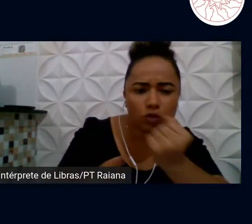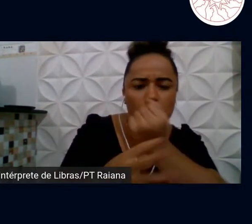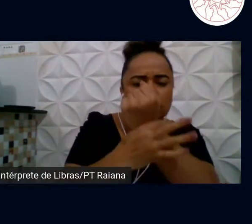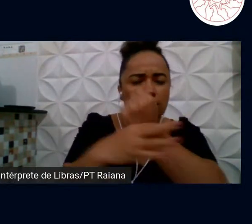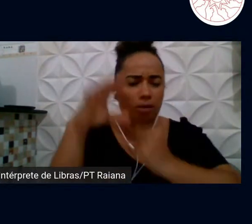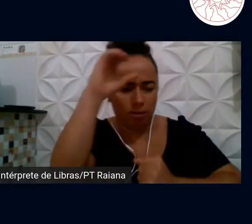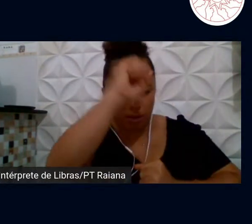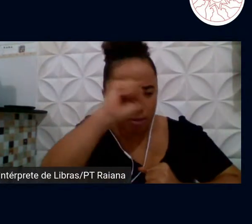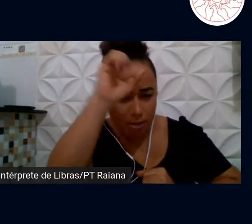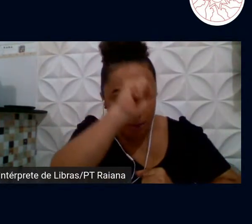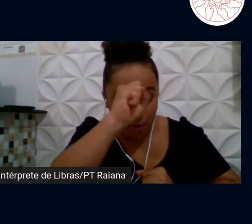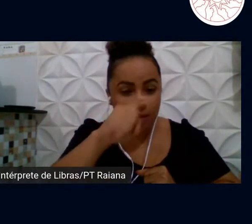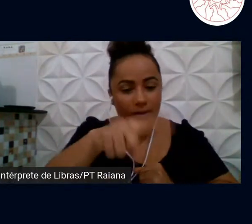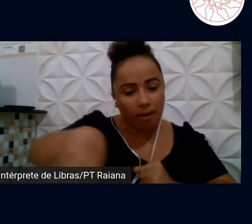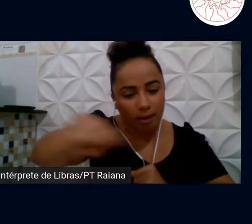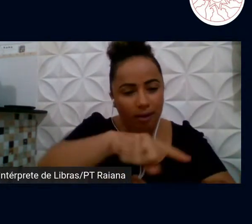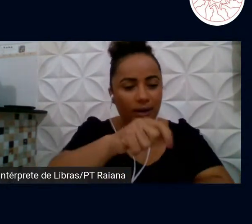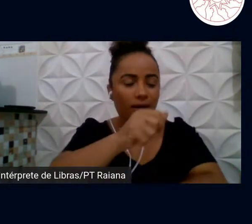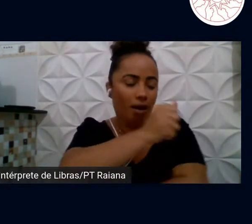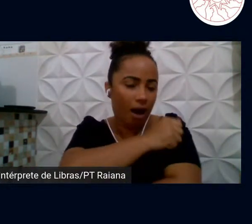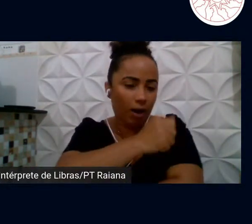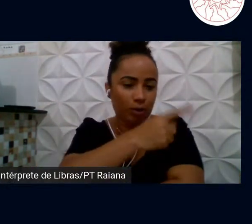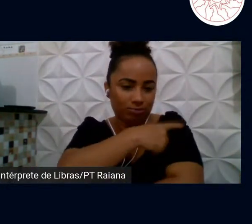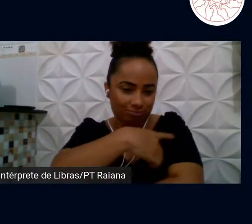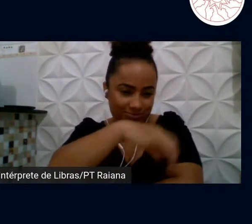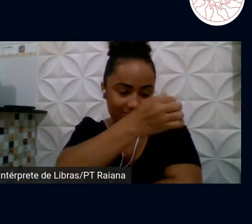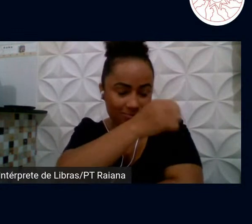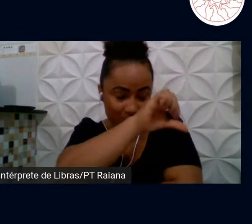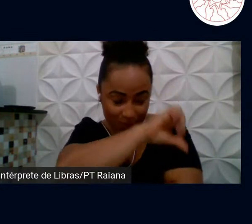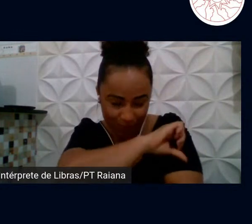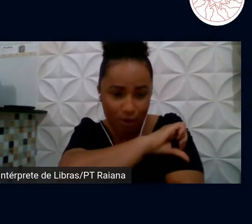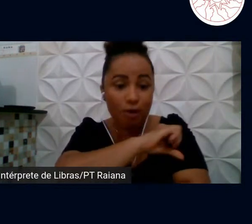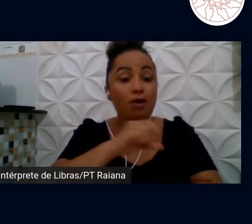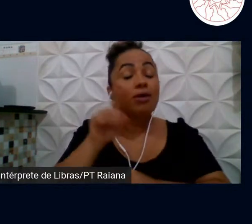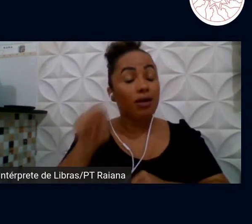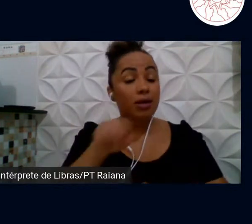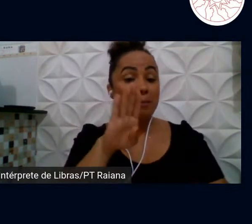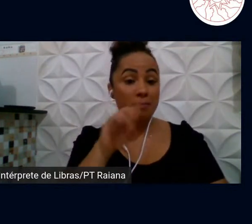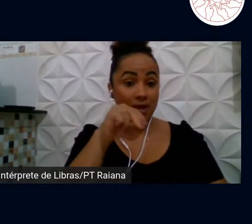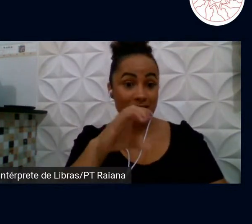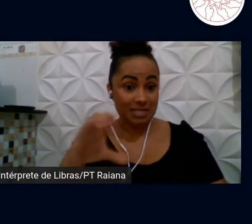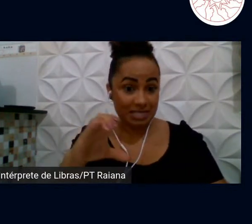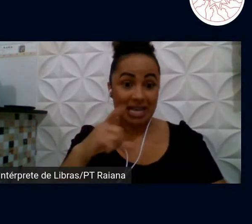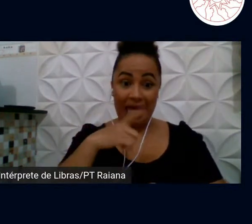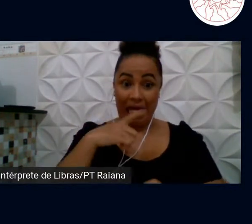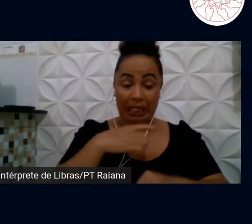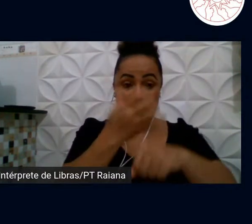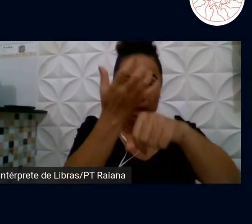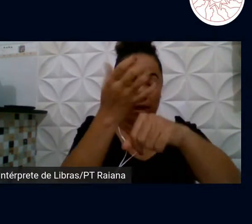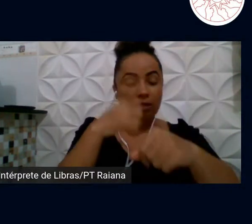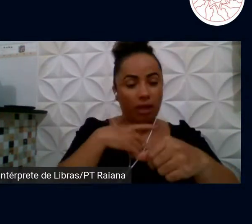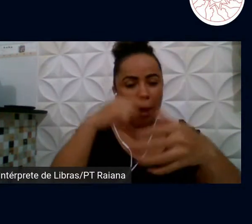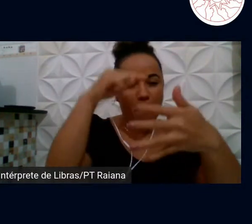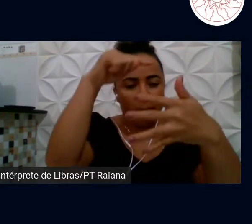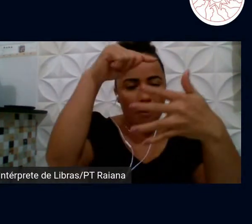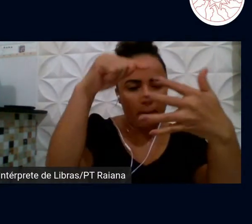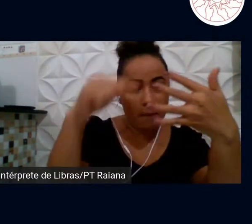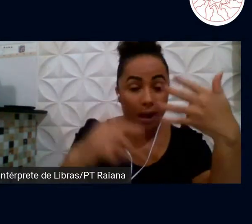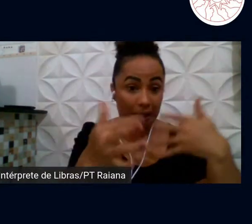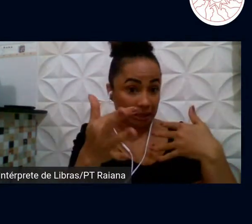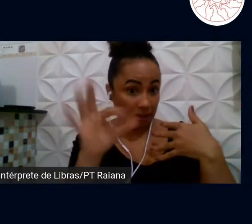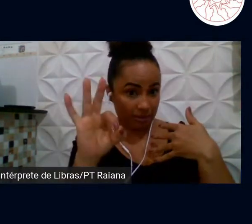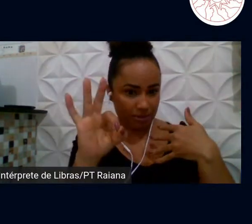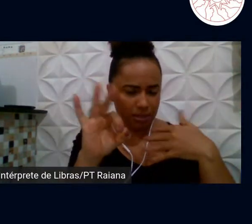aprendizagem dos estudantes de educação básica, a base nacional ela ela se divide em 10 competências, tá? E paraa